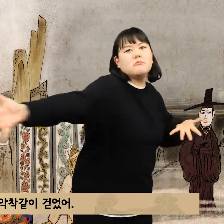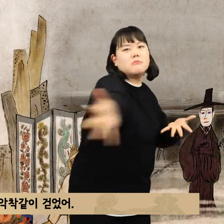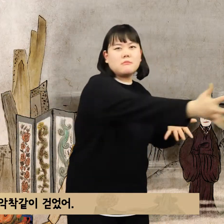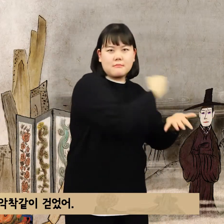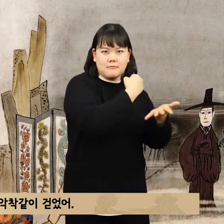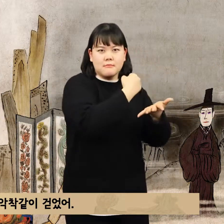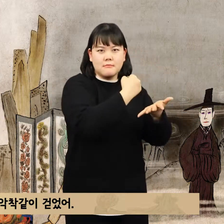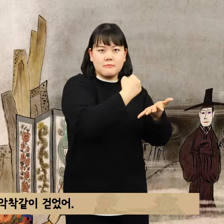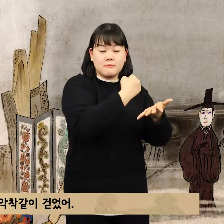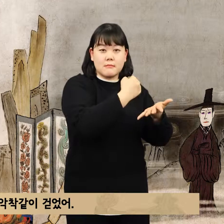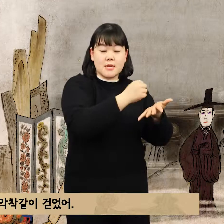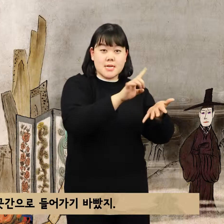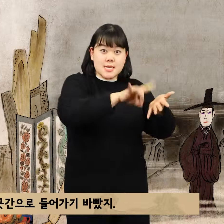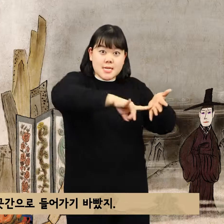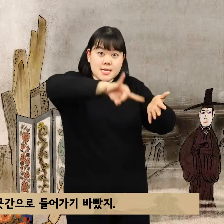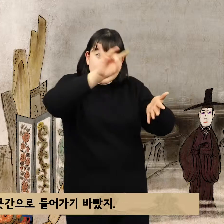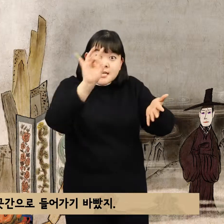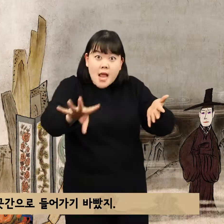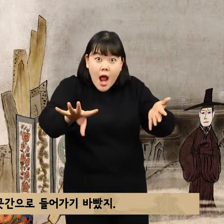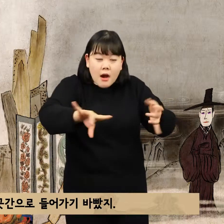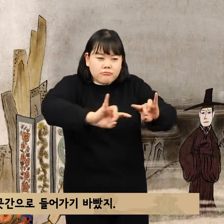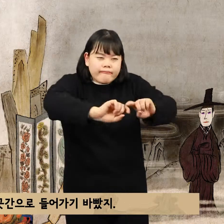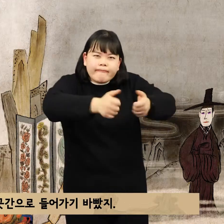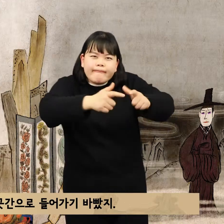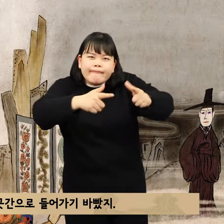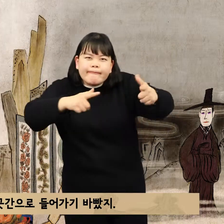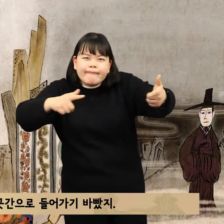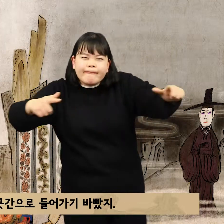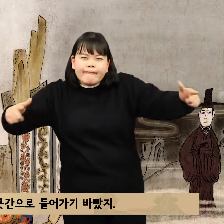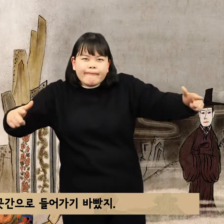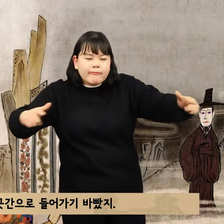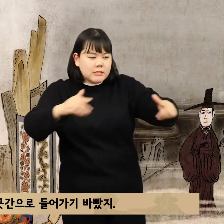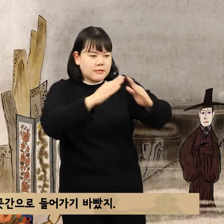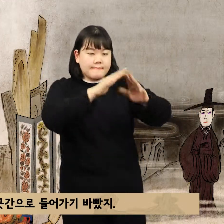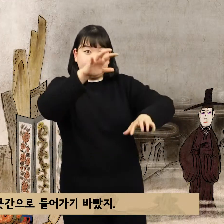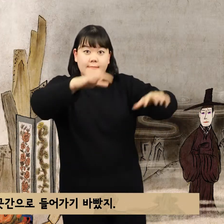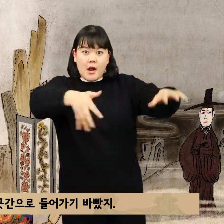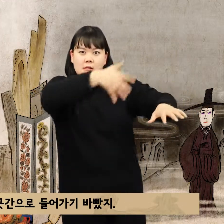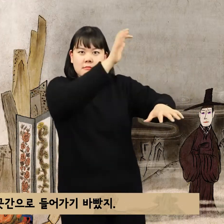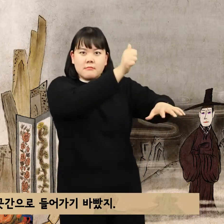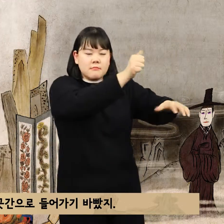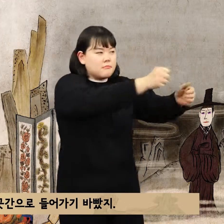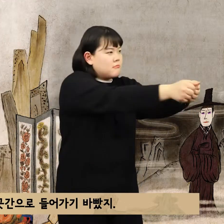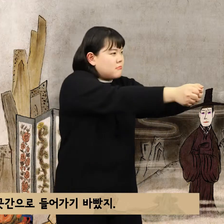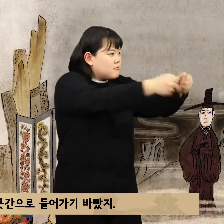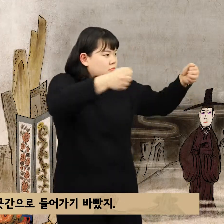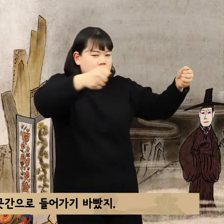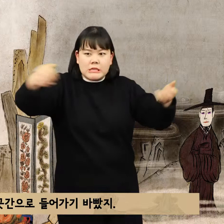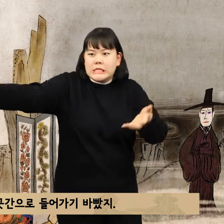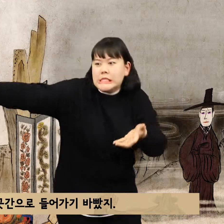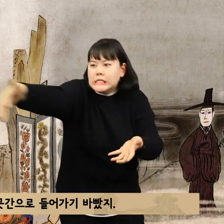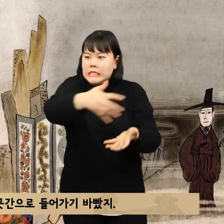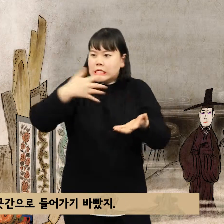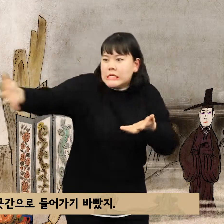악착같이 걷었어. 세금은 사또의 곳간으로 들어가기 바빴지.